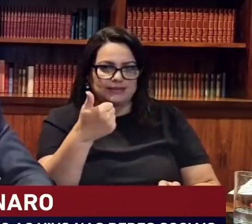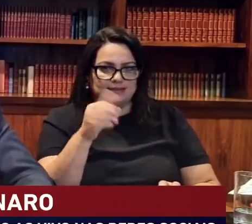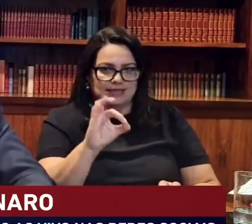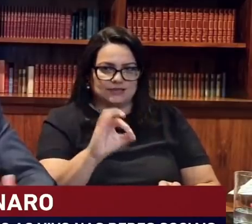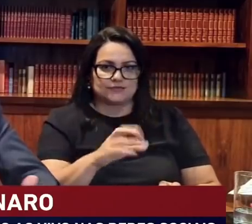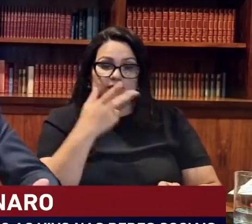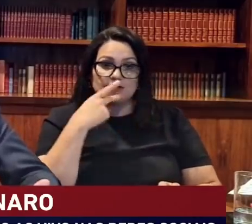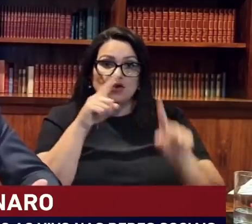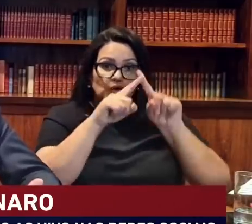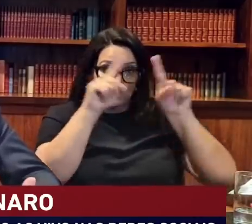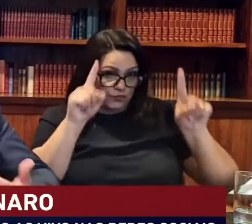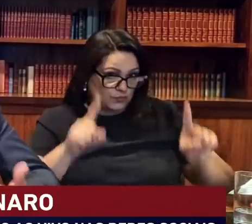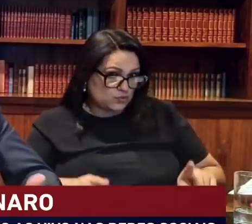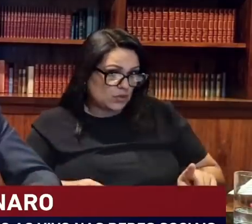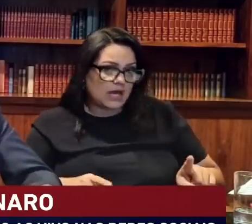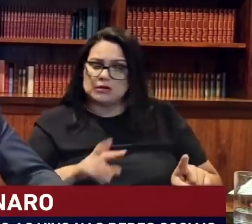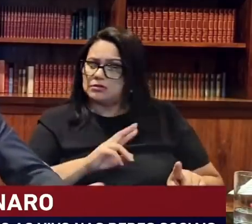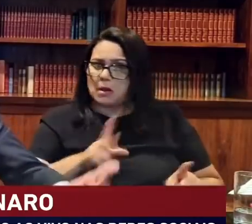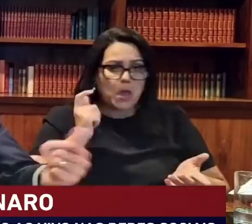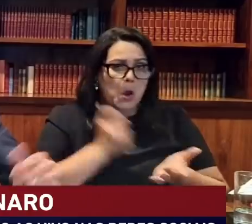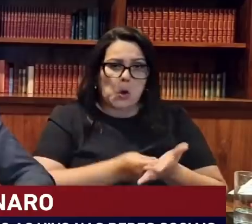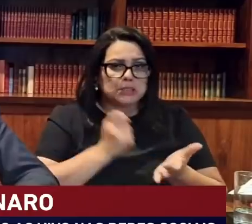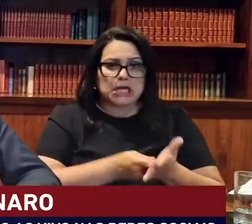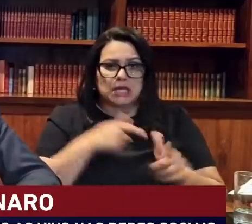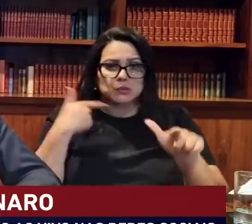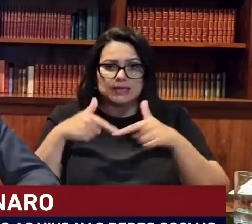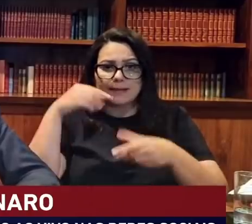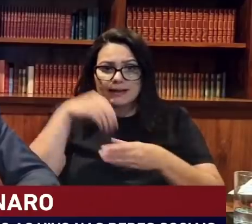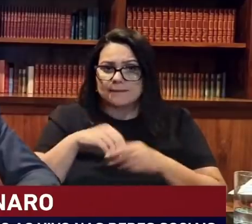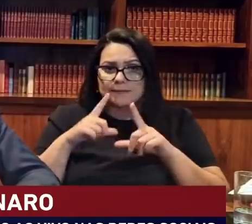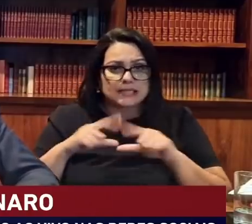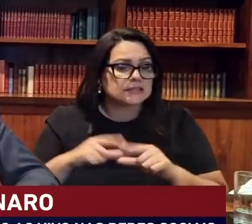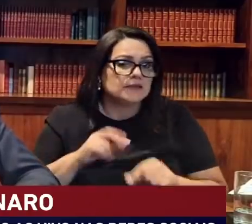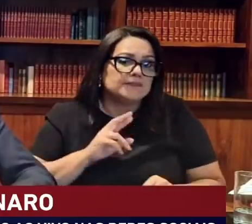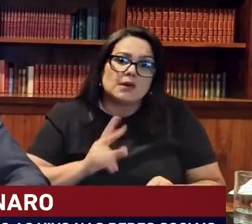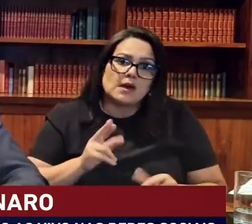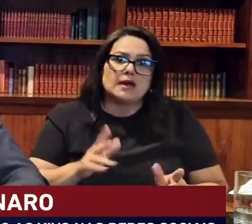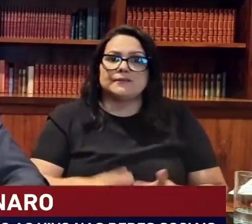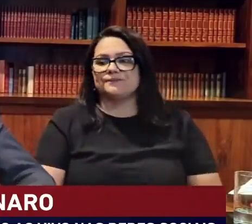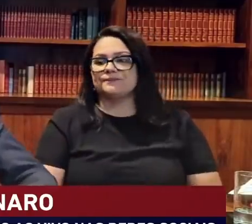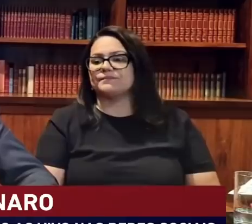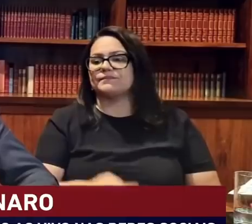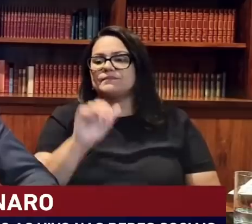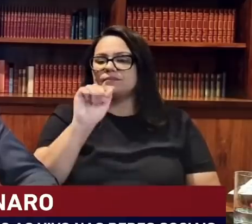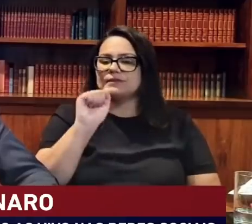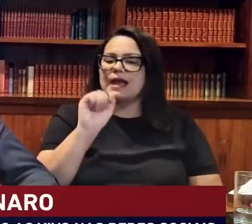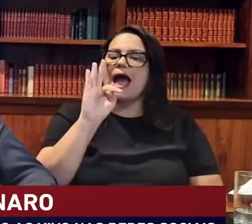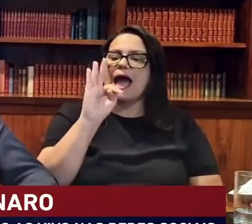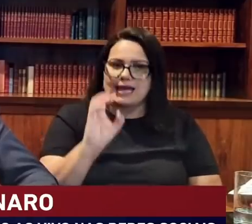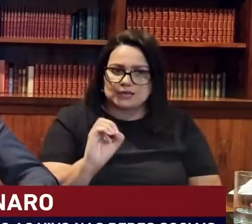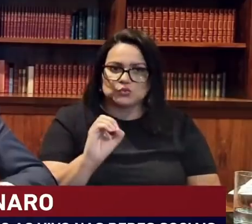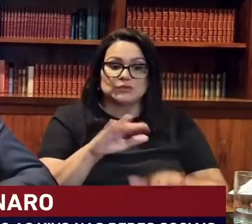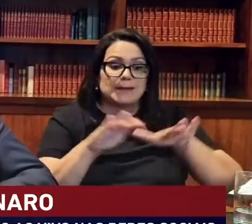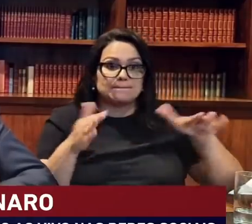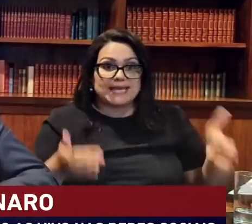onde diz que o servidor comissionado não é obrigado a estar em Brasília. Então, vamos lá, pessoal. Ato da mesa, diretora, número